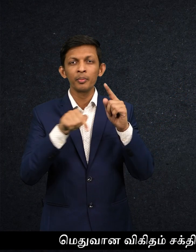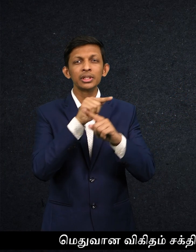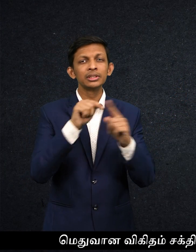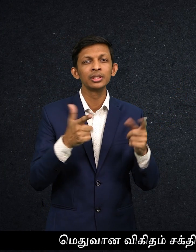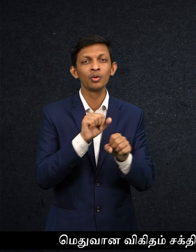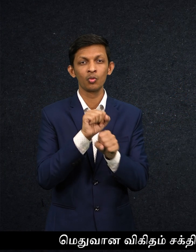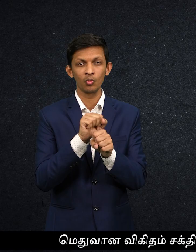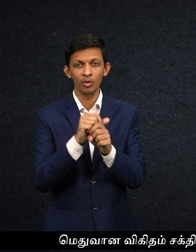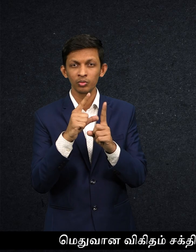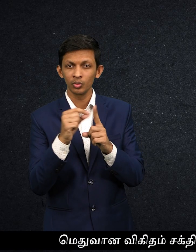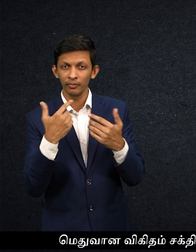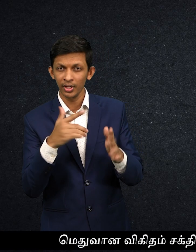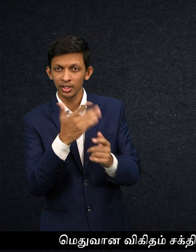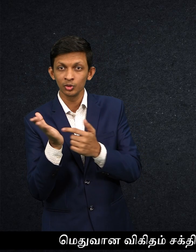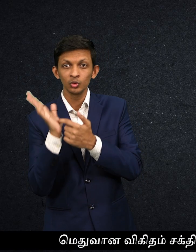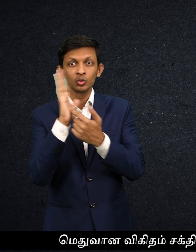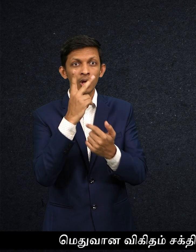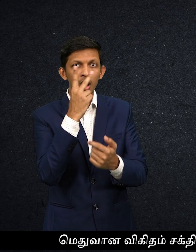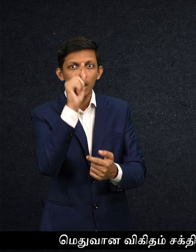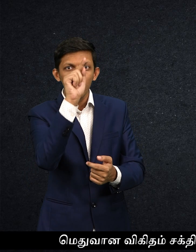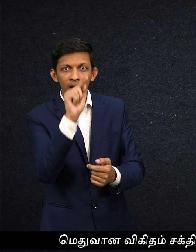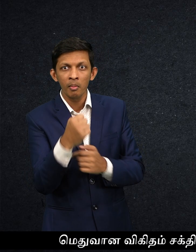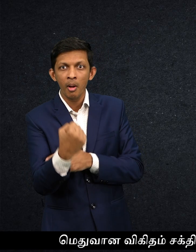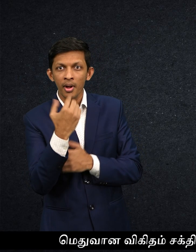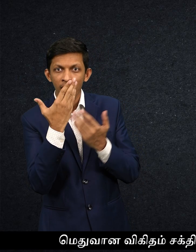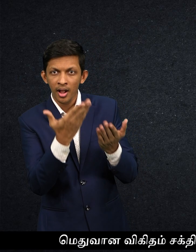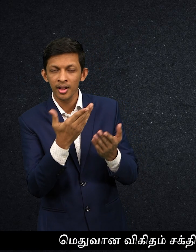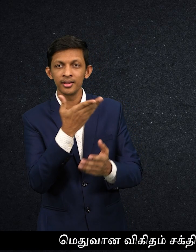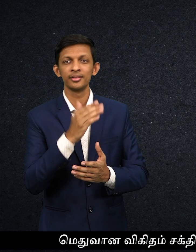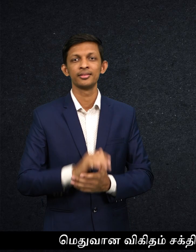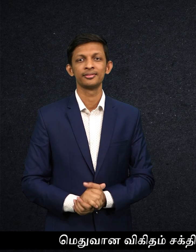மெதுவான விகிதம் சக்தியின் அடிப்படையில் வெளிப்படுத்தப்படுகிறது.